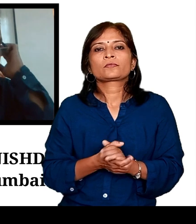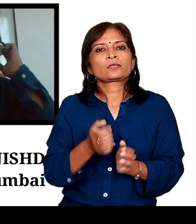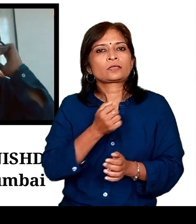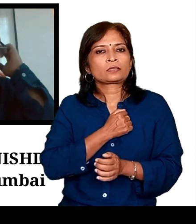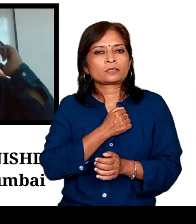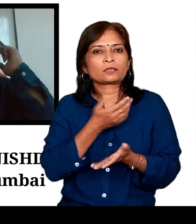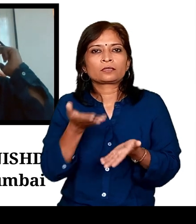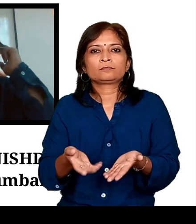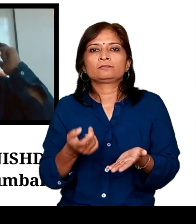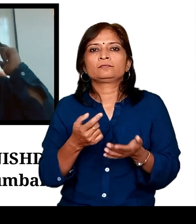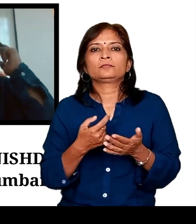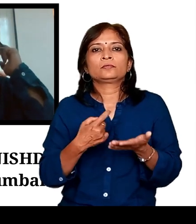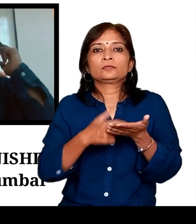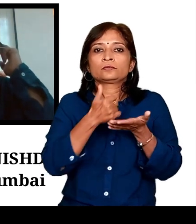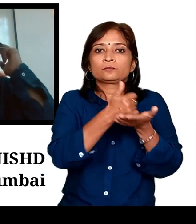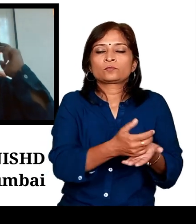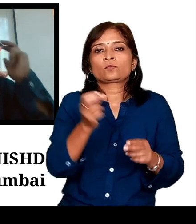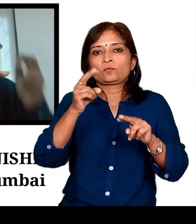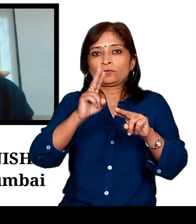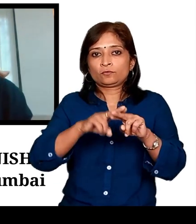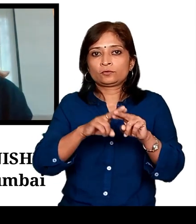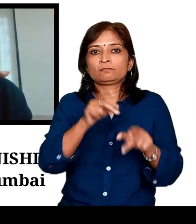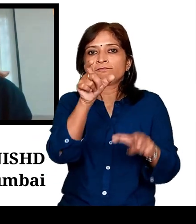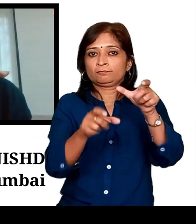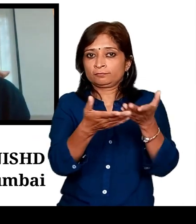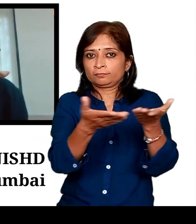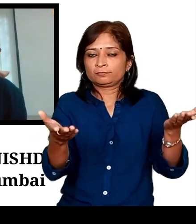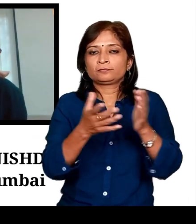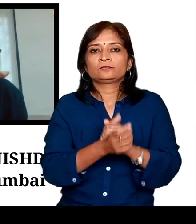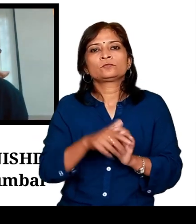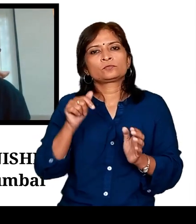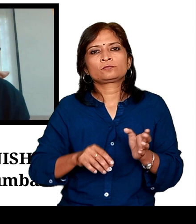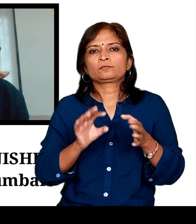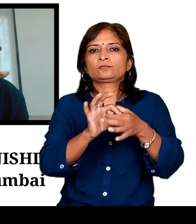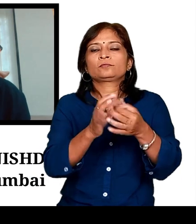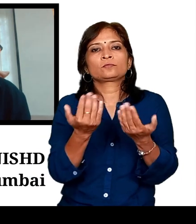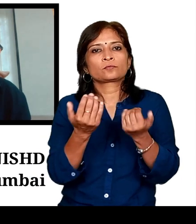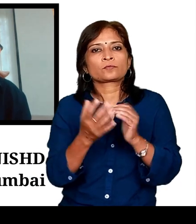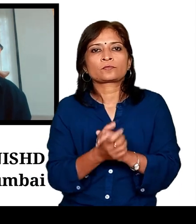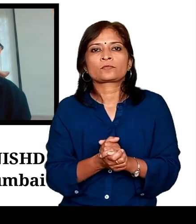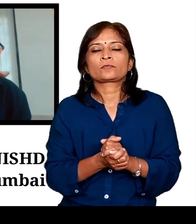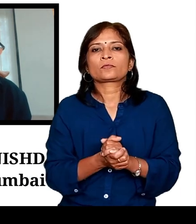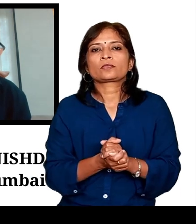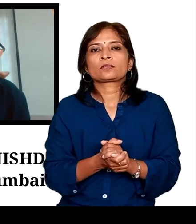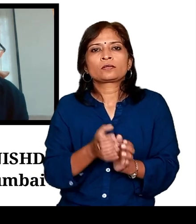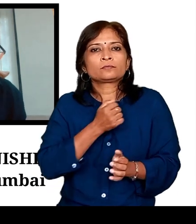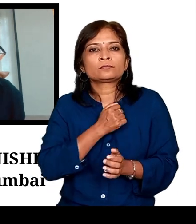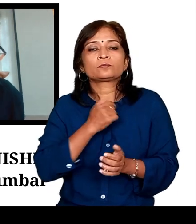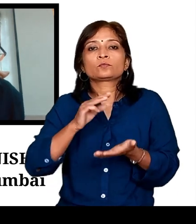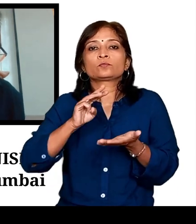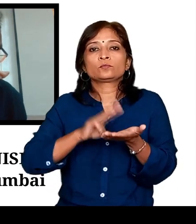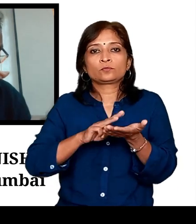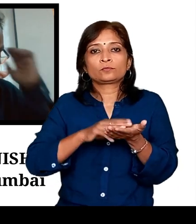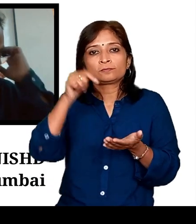हमारे रिहैबिलिटेशन ऑफिसर्स होते हैं तो उसको भी आप कांटेक्ट कर सकते हैं कि इसमें जो हमारा मुंबई